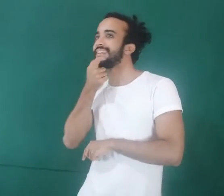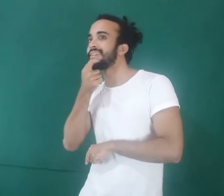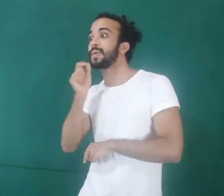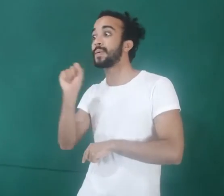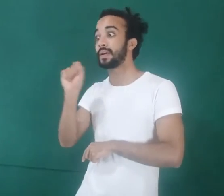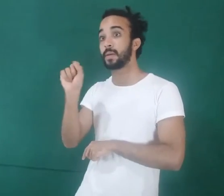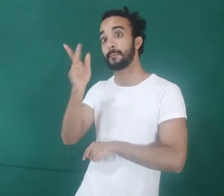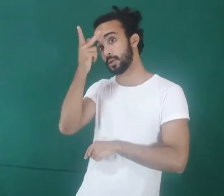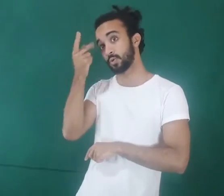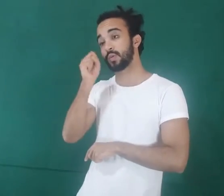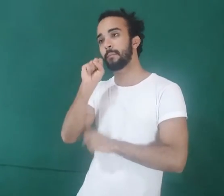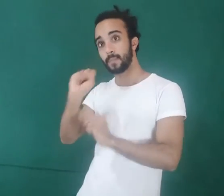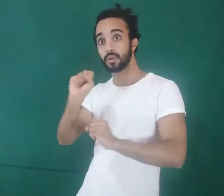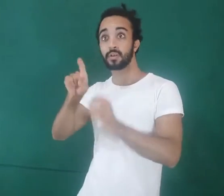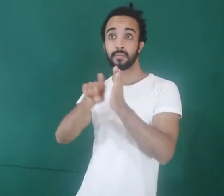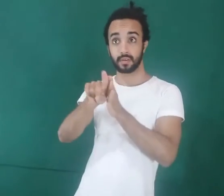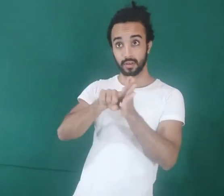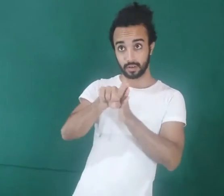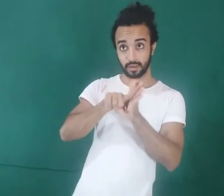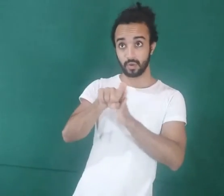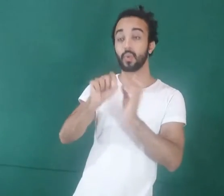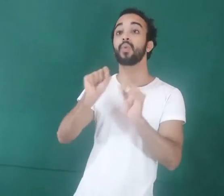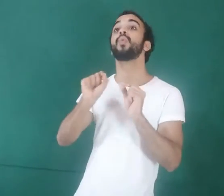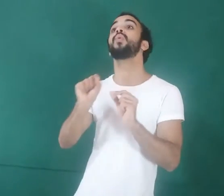ouvindo isso, puder pesquisar sobre singularidade tecnológica